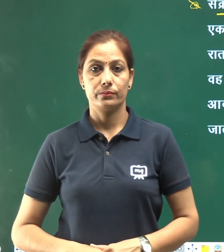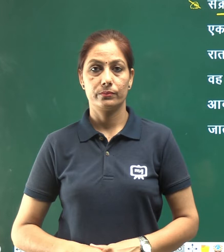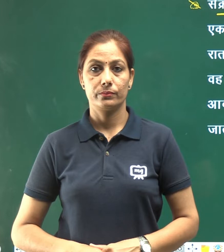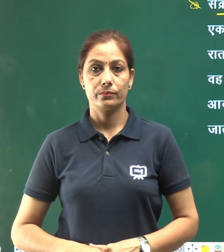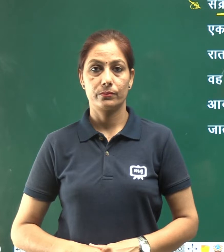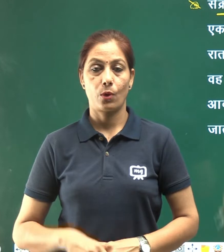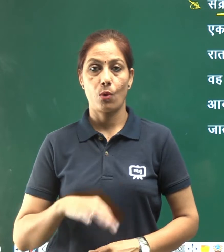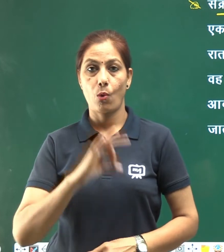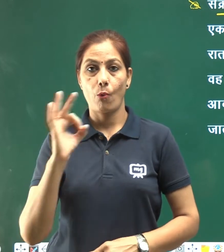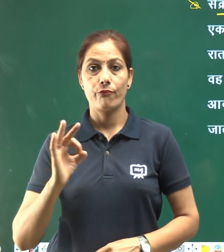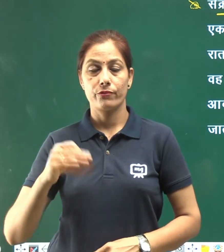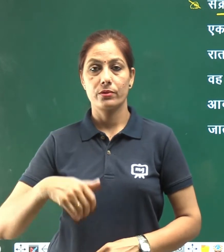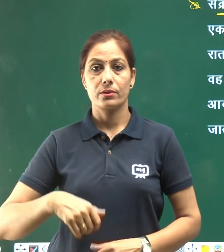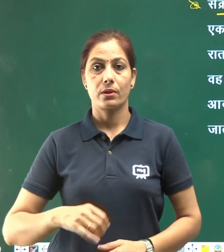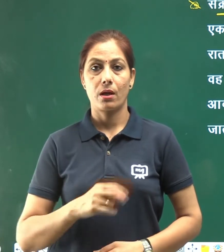सेक्रेटेरिएट में